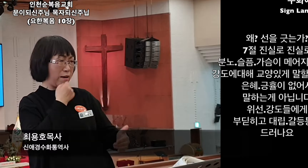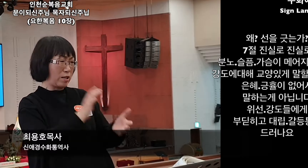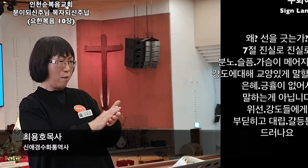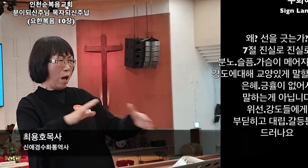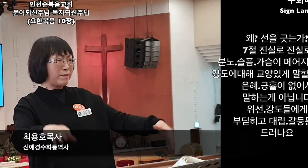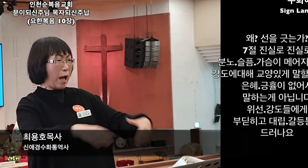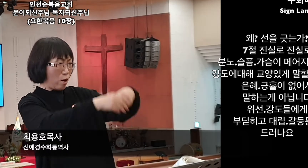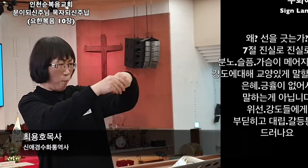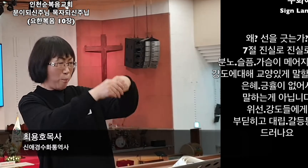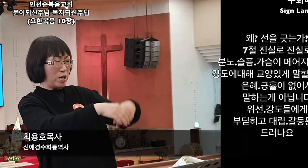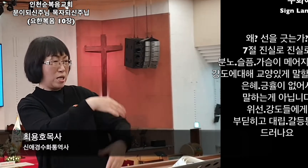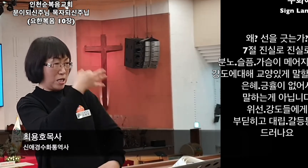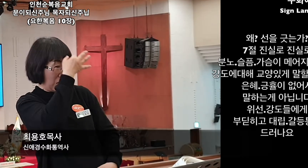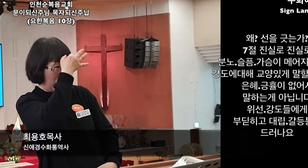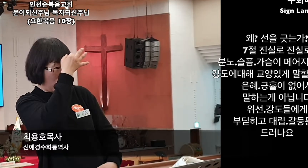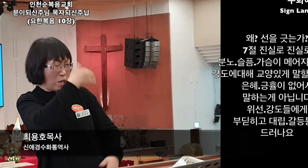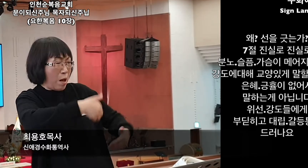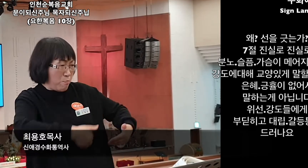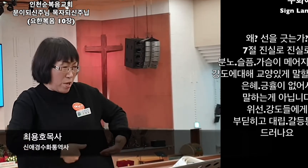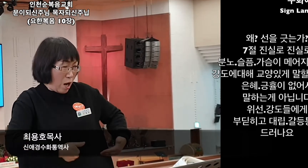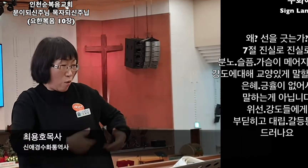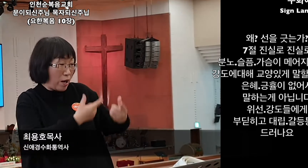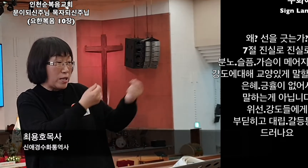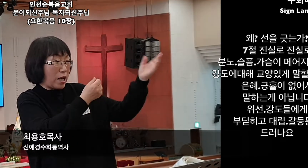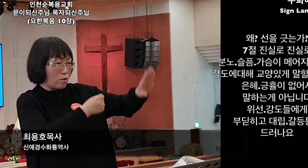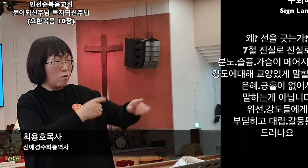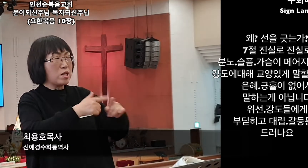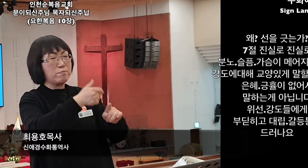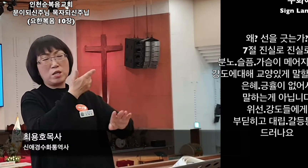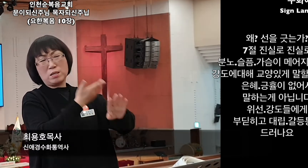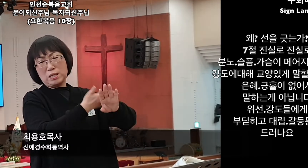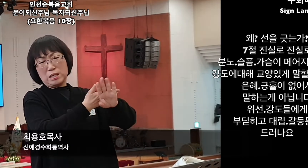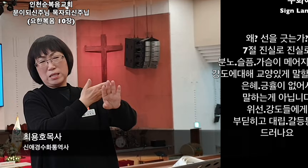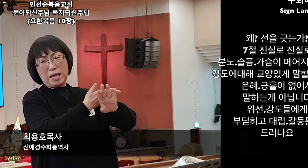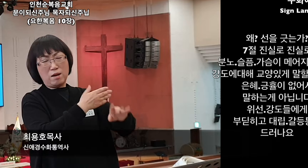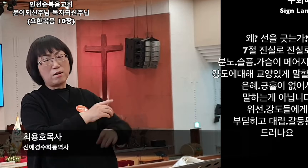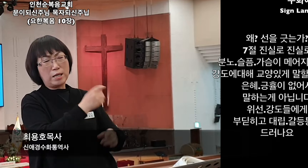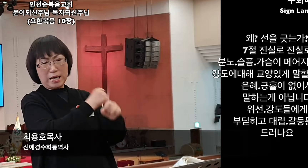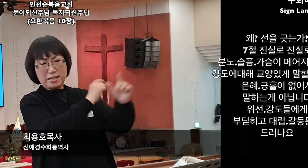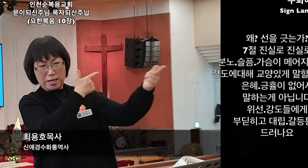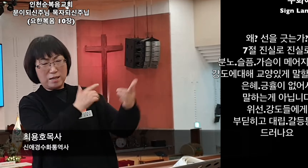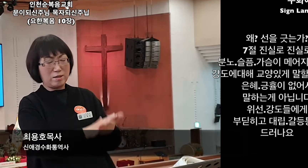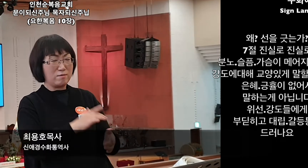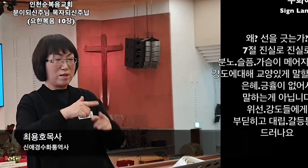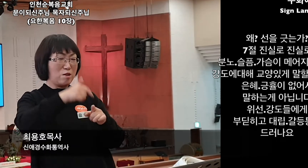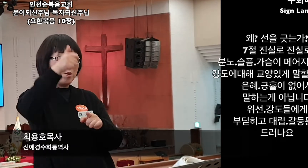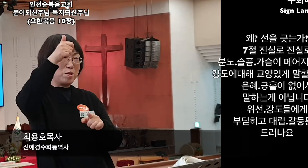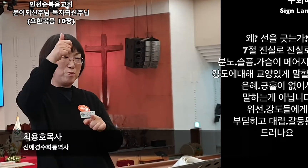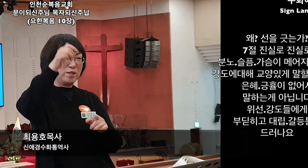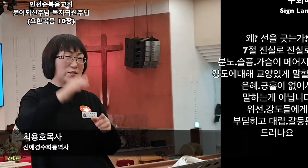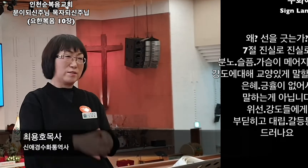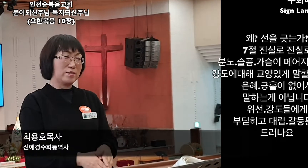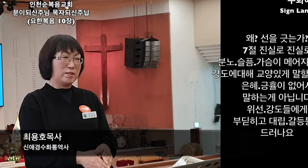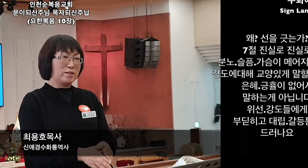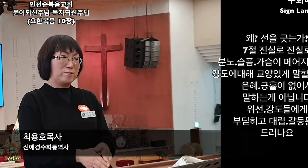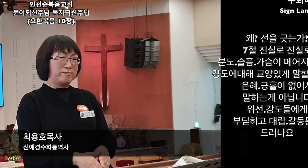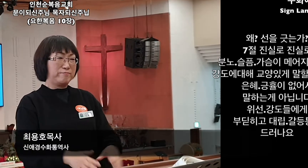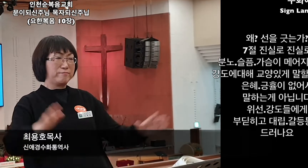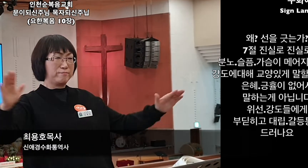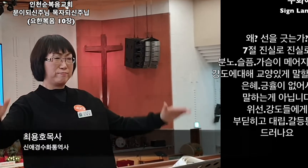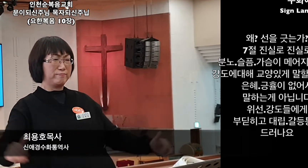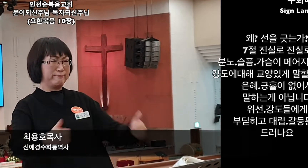그리고 타협의 기술, 그것들이 필요할 것 같지만 예수님은 그렇게 하지 않으십니다. 예수님은 어떻게 하셔요? 대립하시는